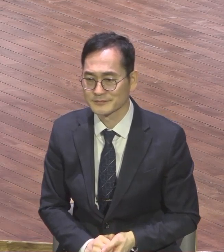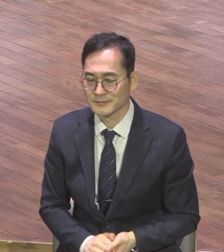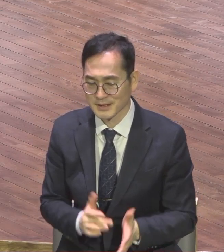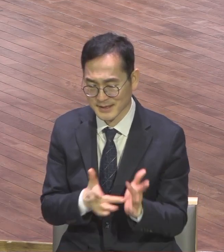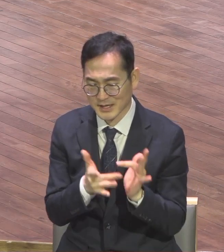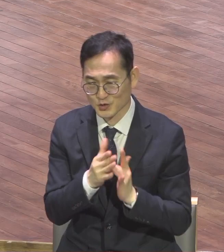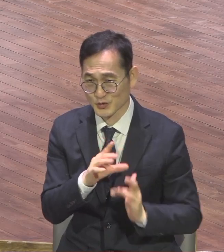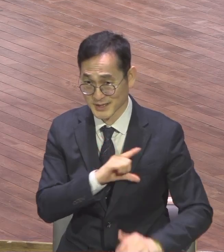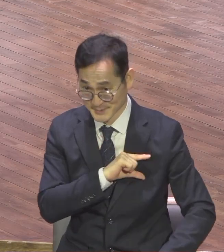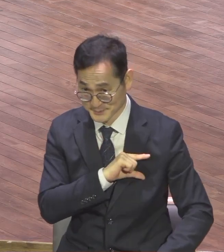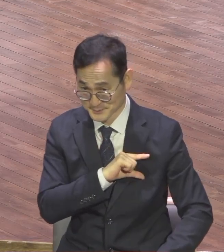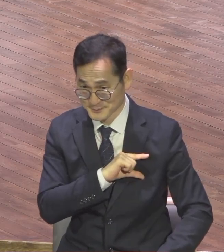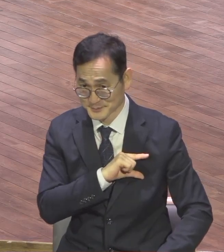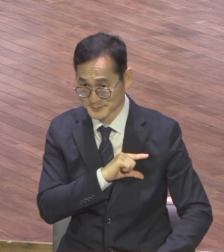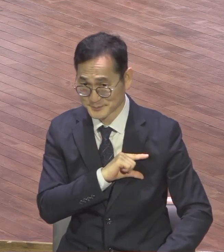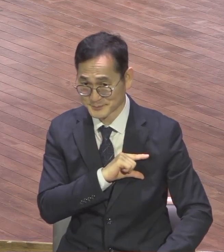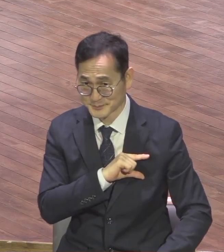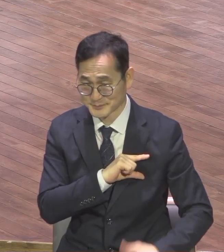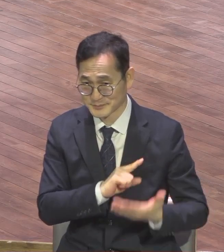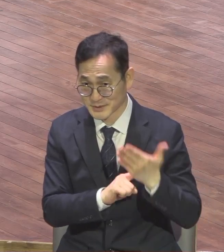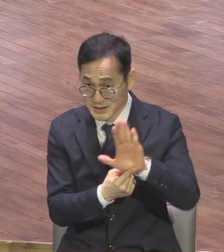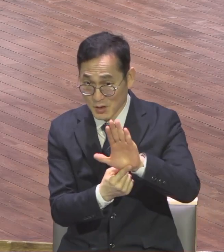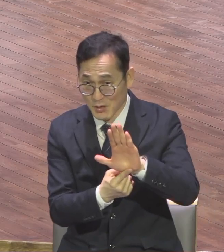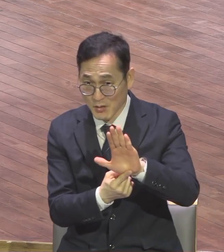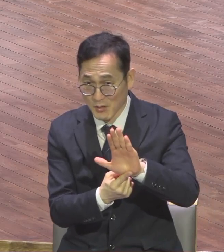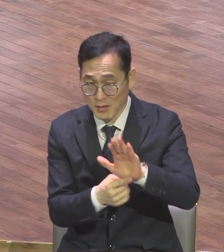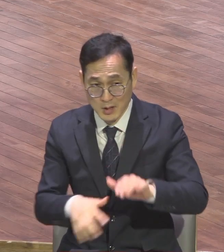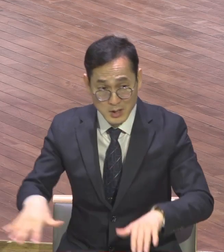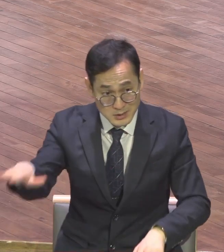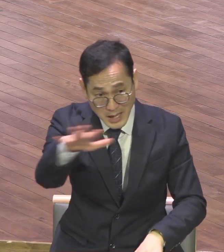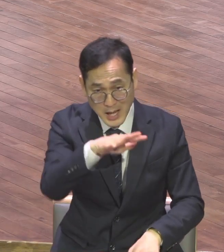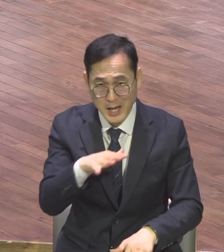이름을 증거한 결과 다 영광이야.